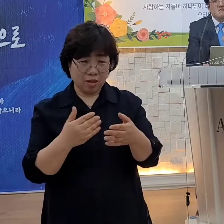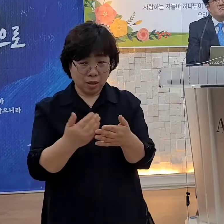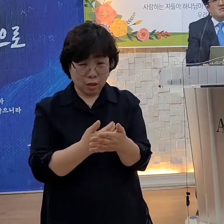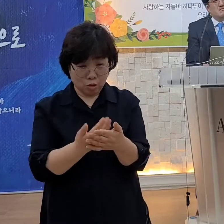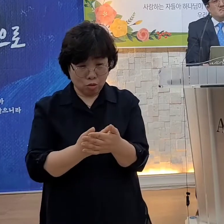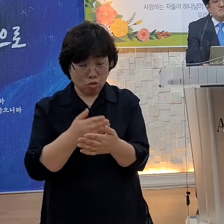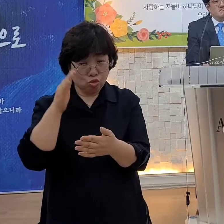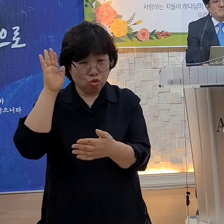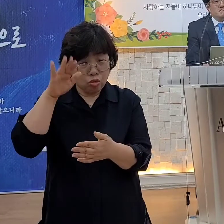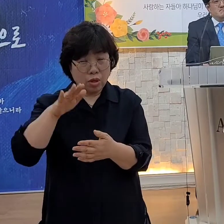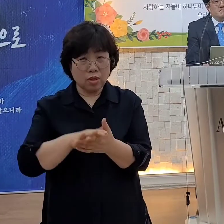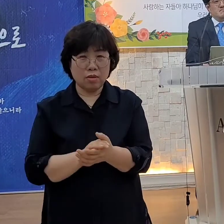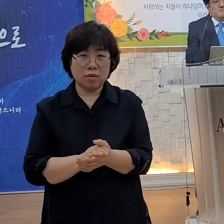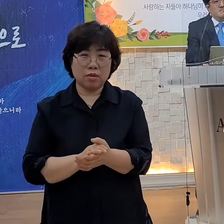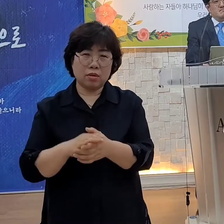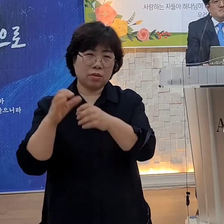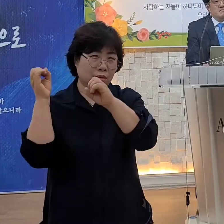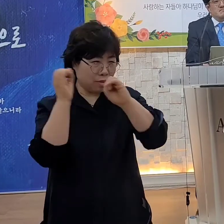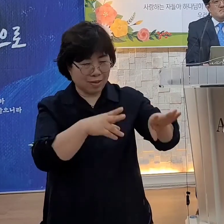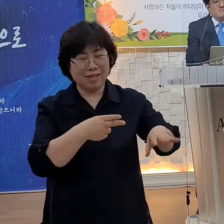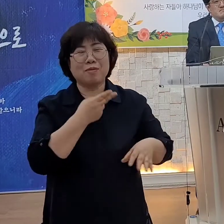안 던집니다.